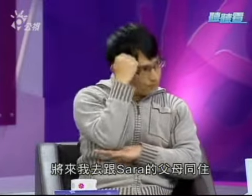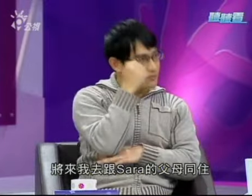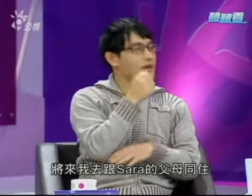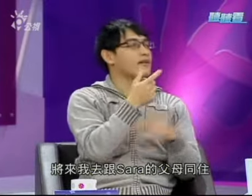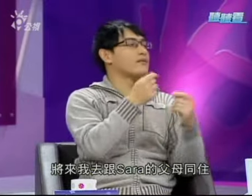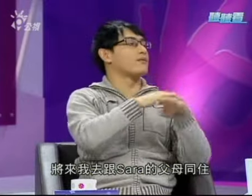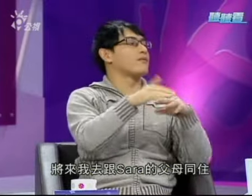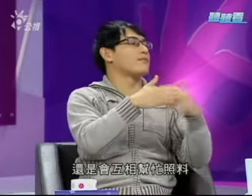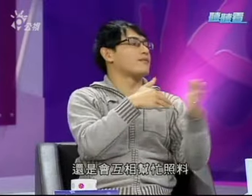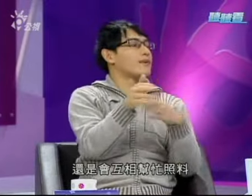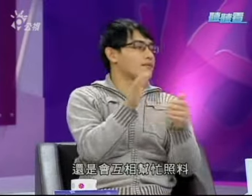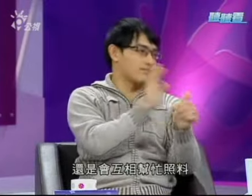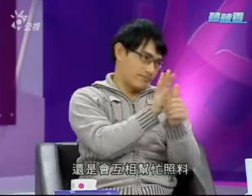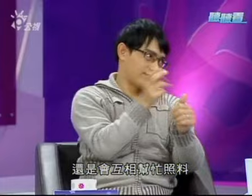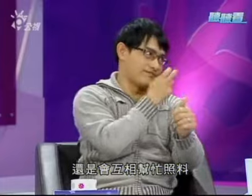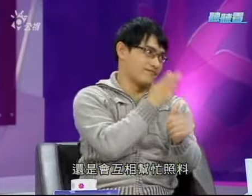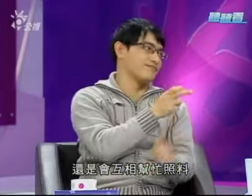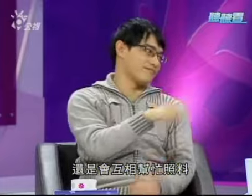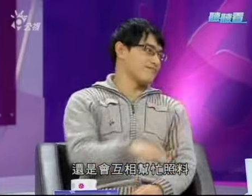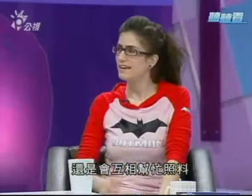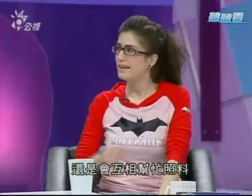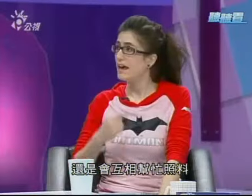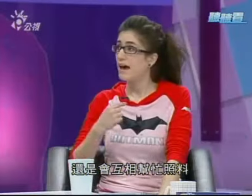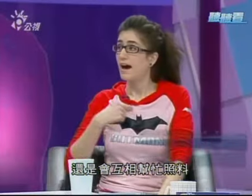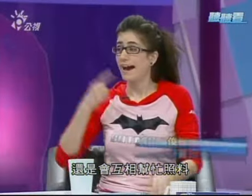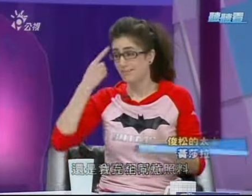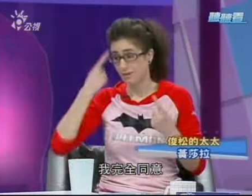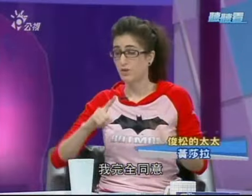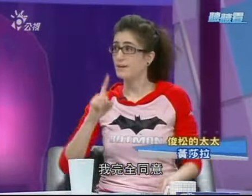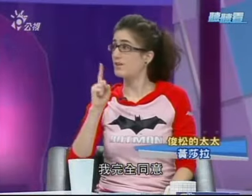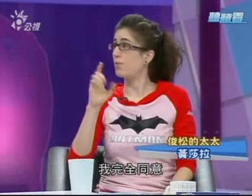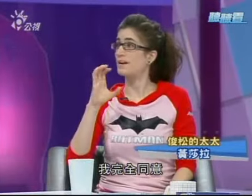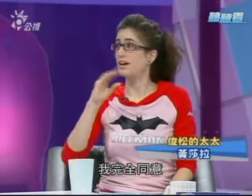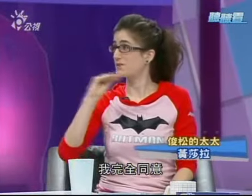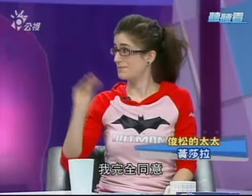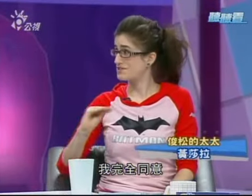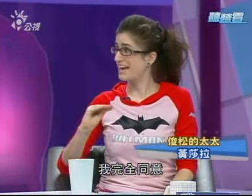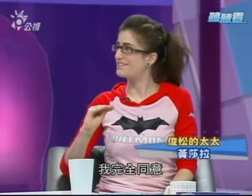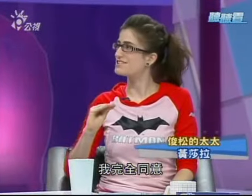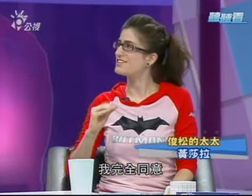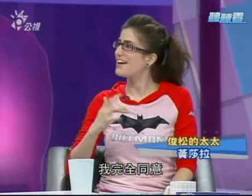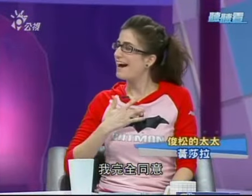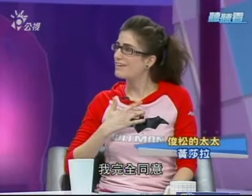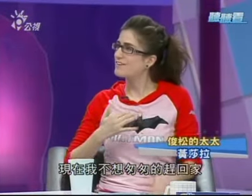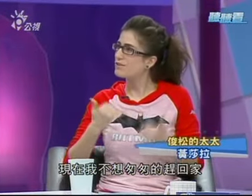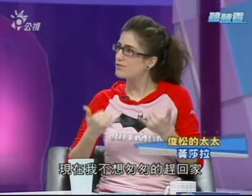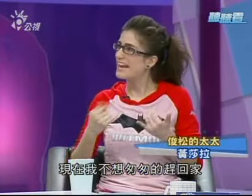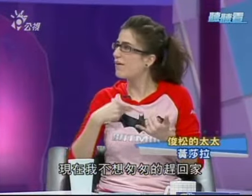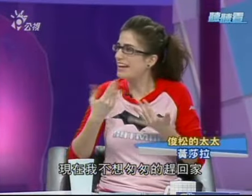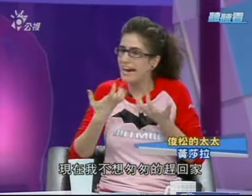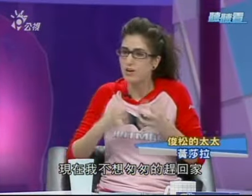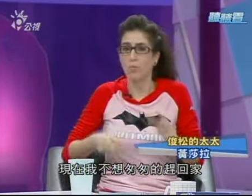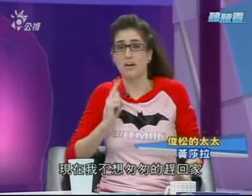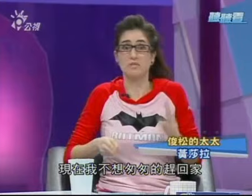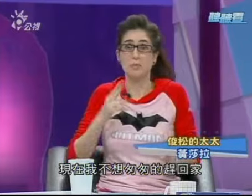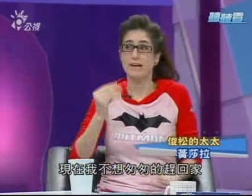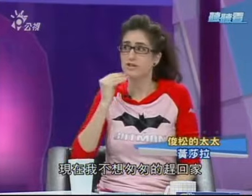母同住还是会互相帮忙照料I agree 100%I feel for nowlike I don't want to rush